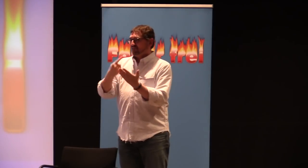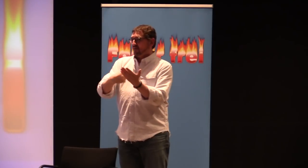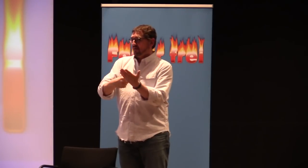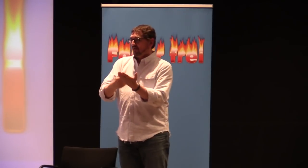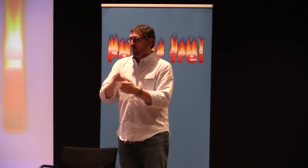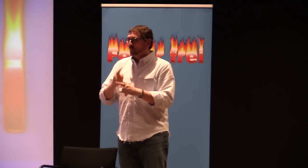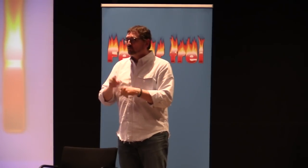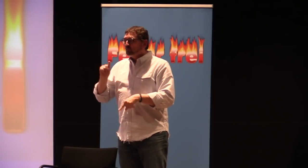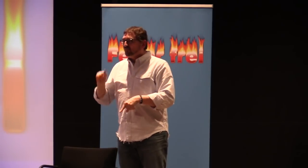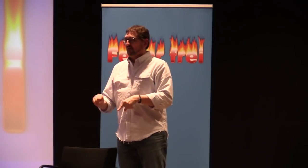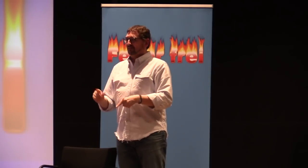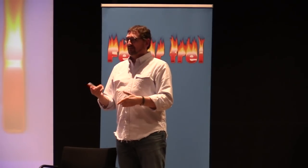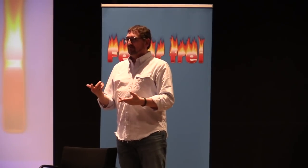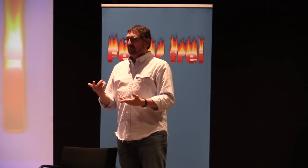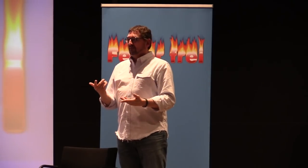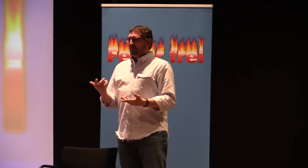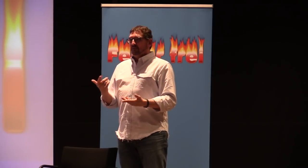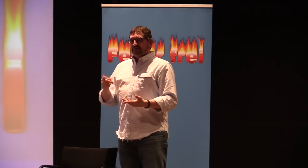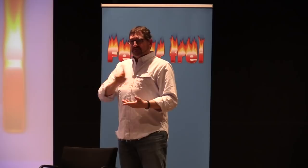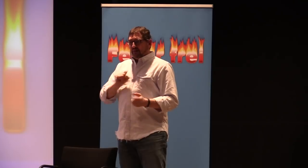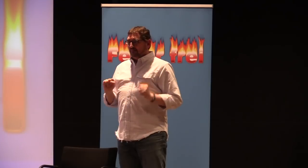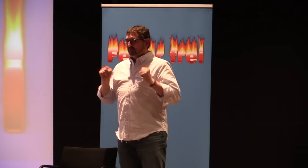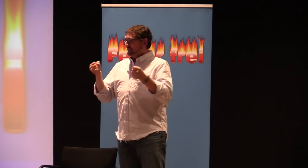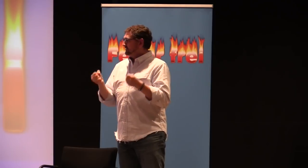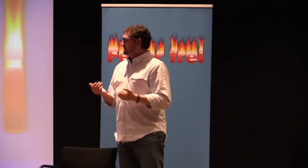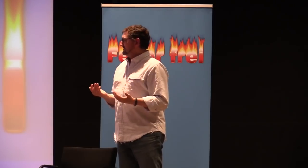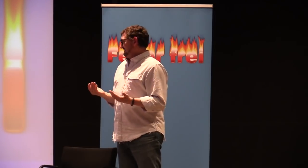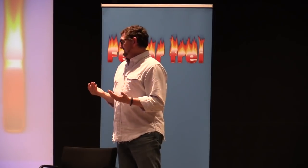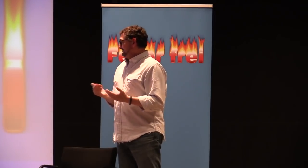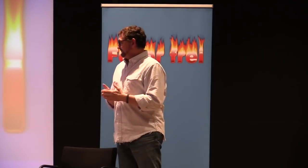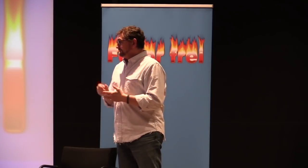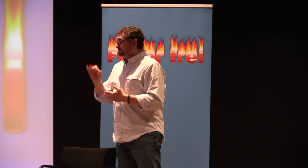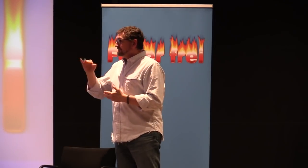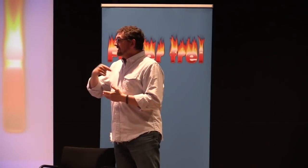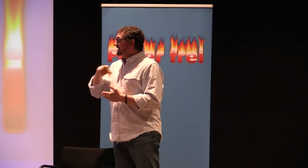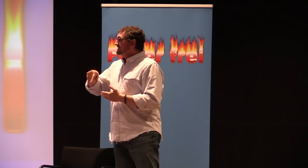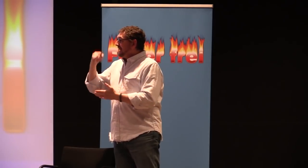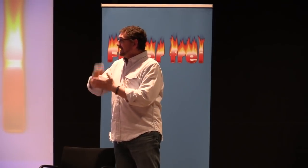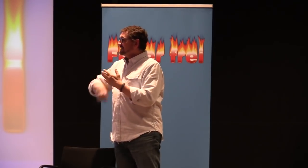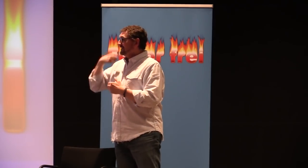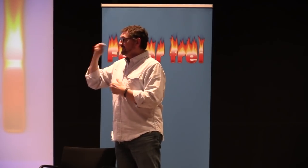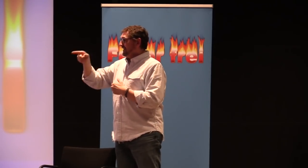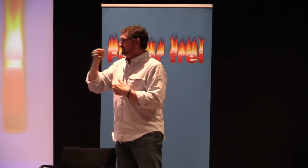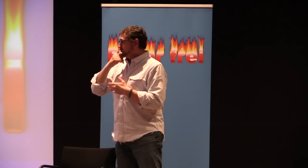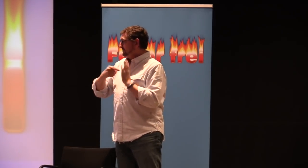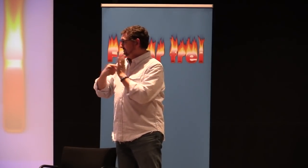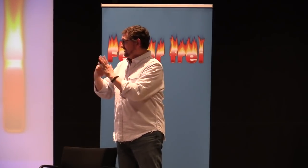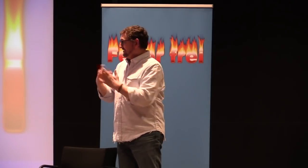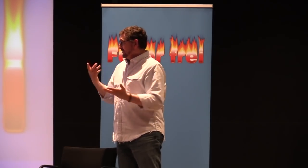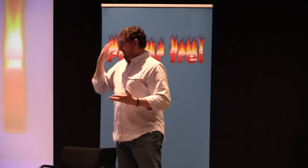die Geduld aufbringen kann, um etwas zu erreichen. Also dieses Stück weit Eigenmotivation fehlt